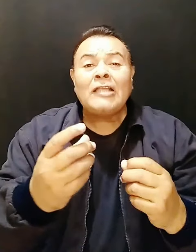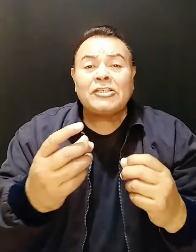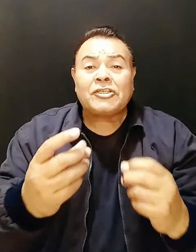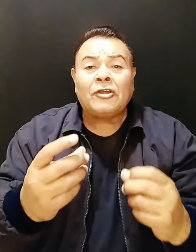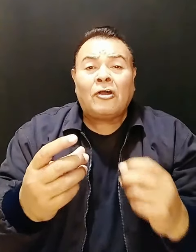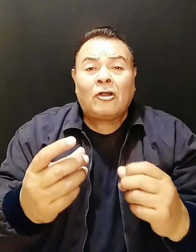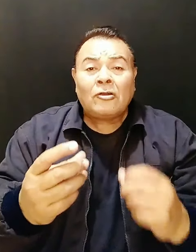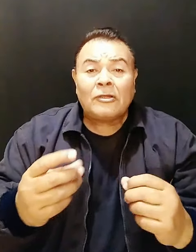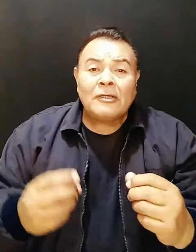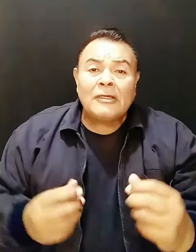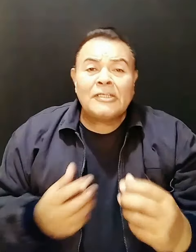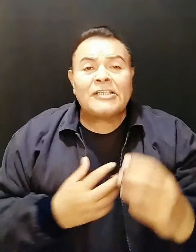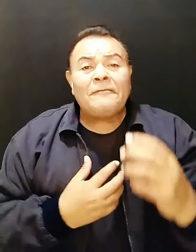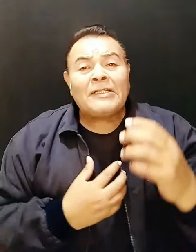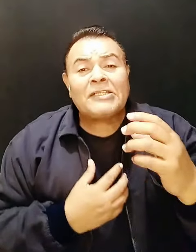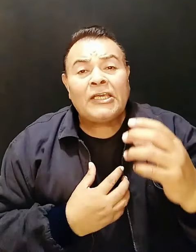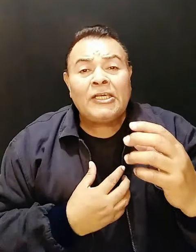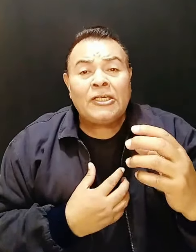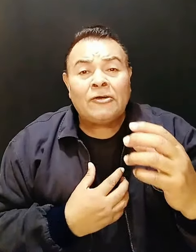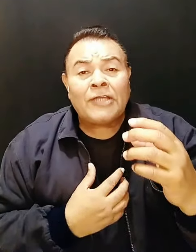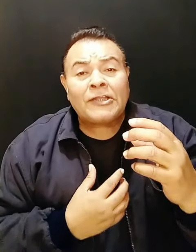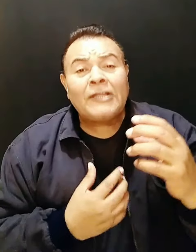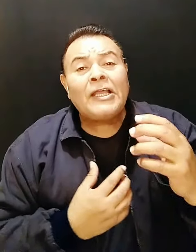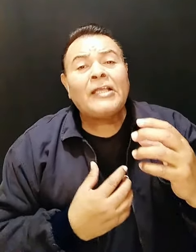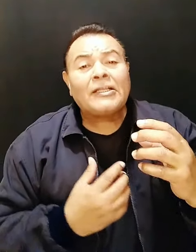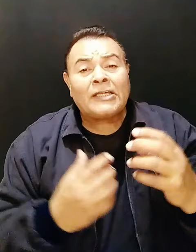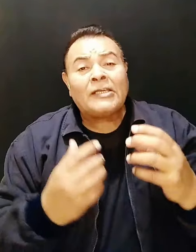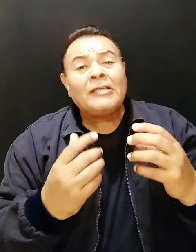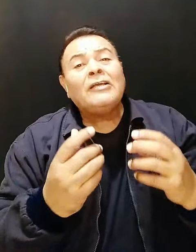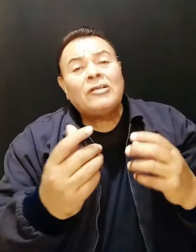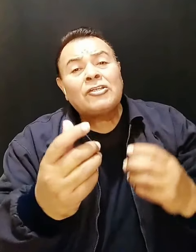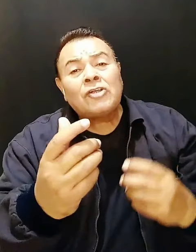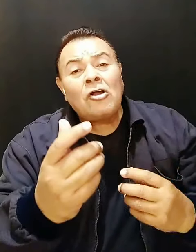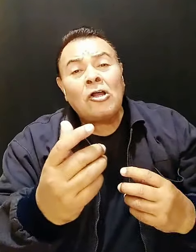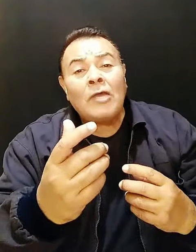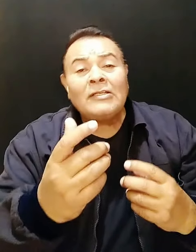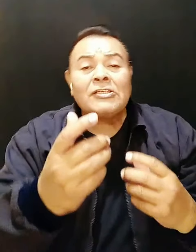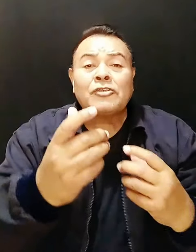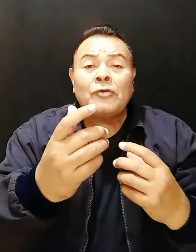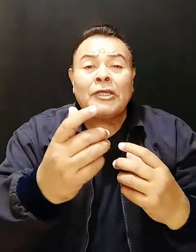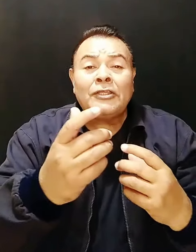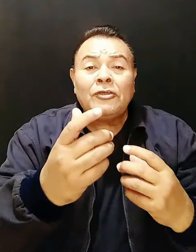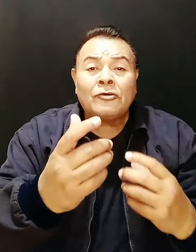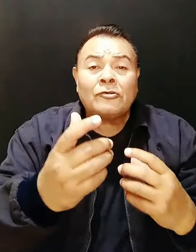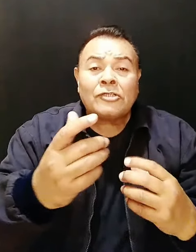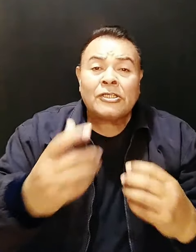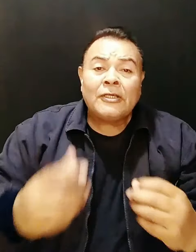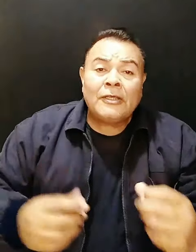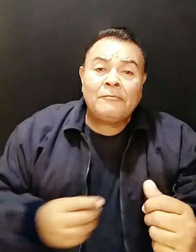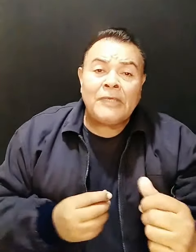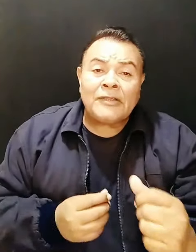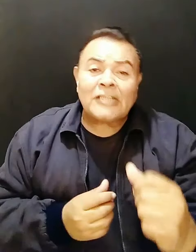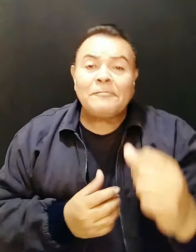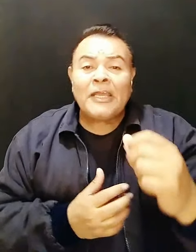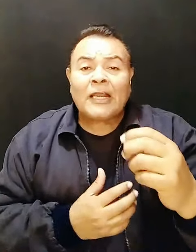silencio, este vacío de tenerte solo en sueños, mientras me clama